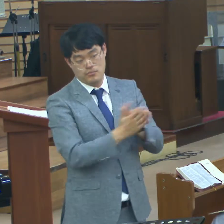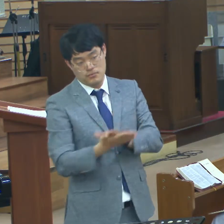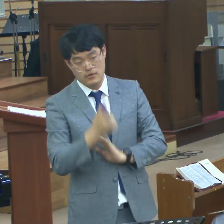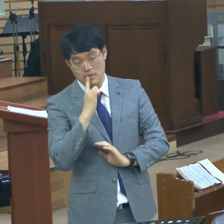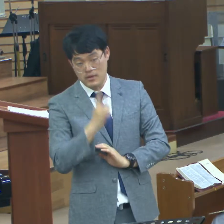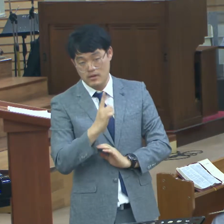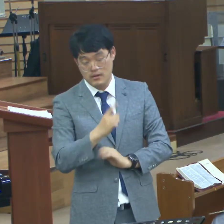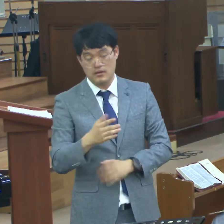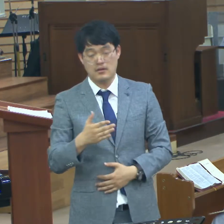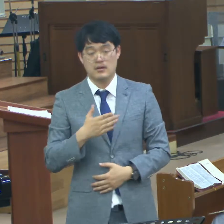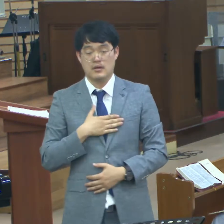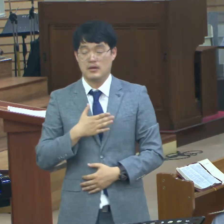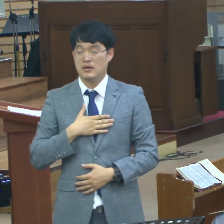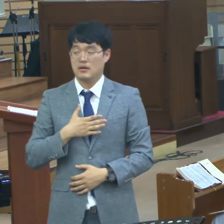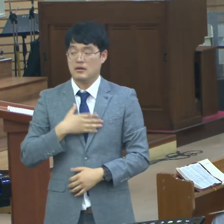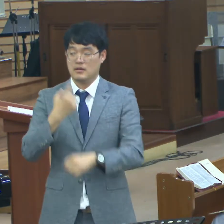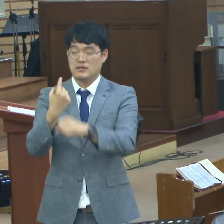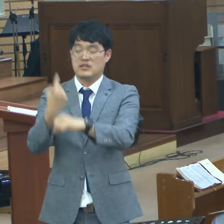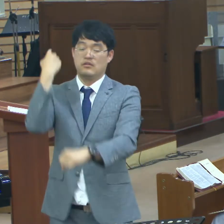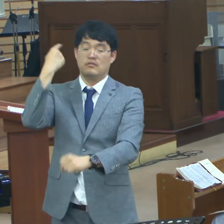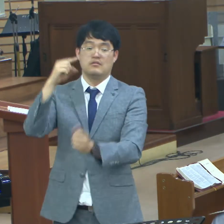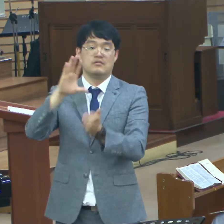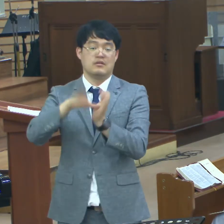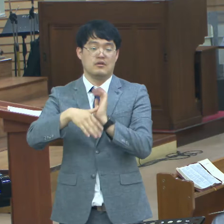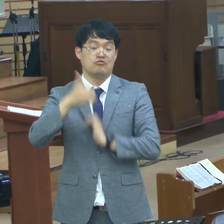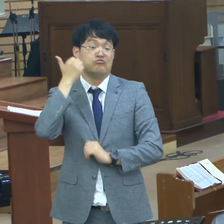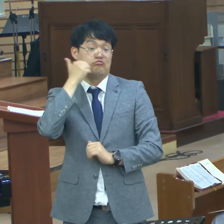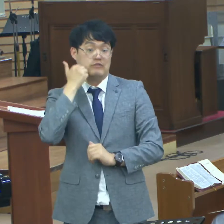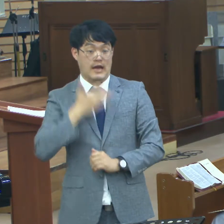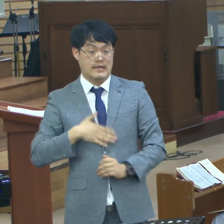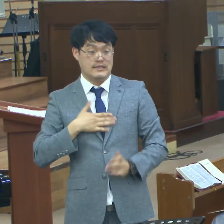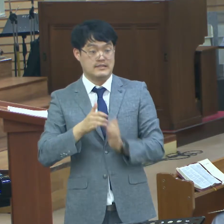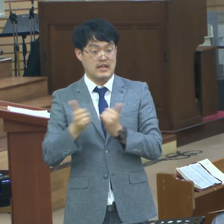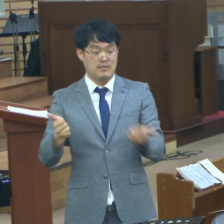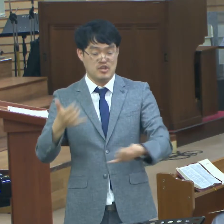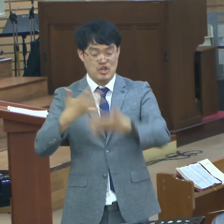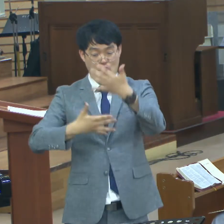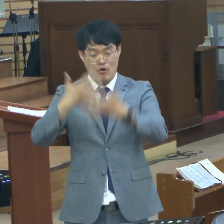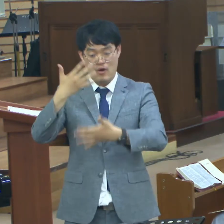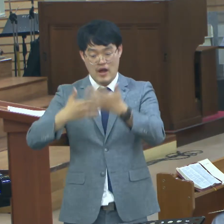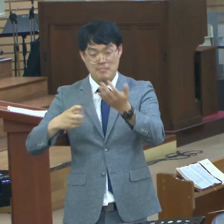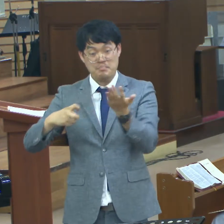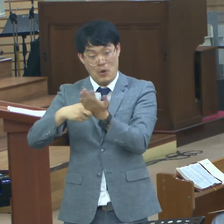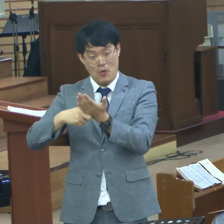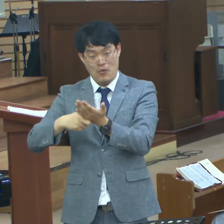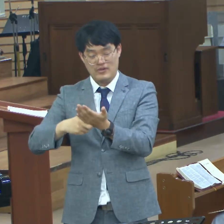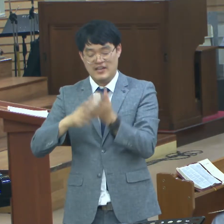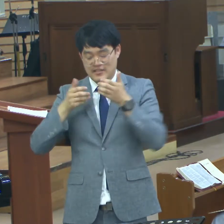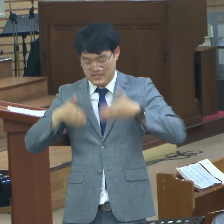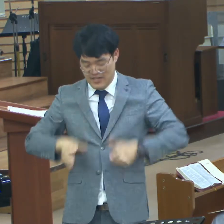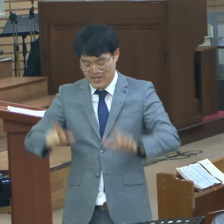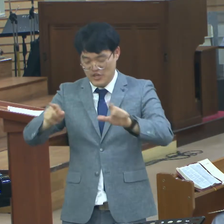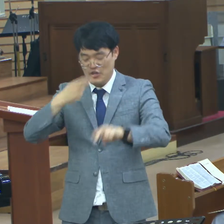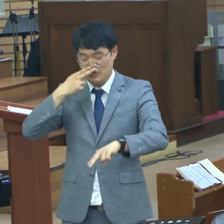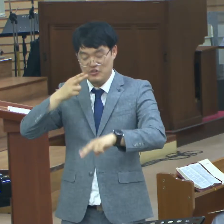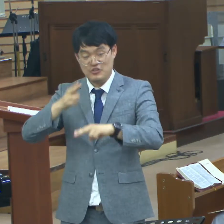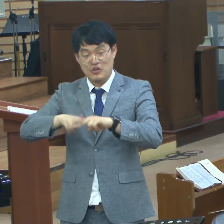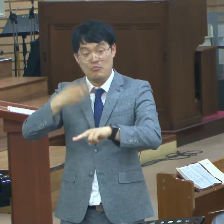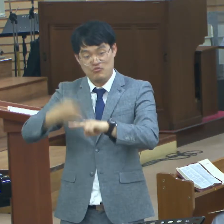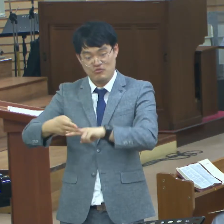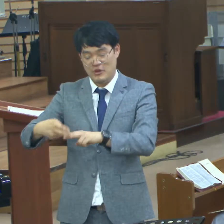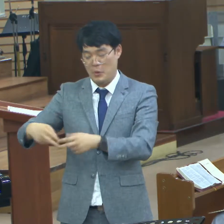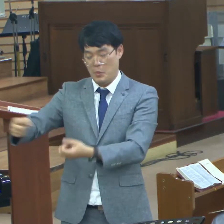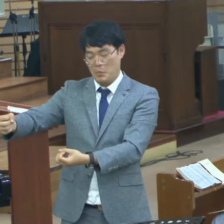제가 작년에 그 영화 티켓 2장을 카카오톡으로 선물 받았어요. 생일이라고. 근데 계속 못 봤어요.